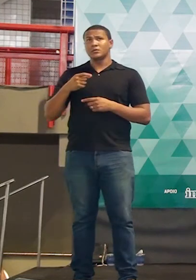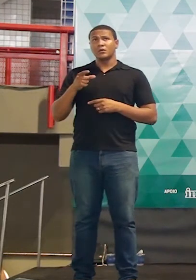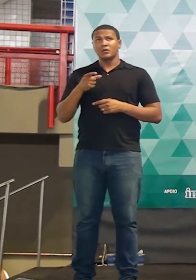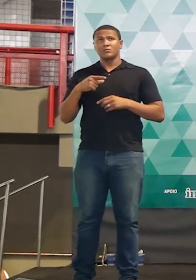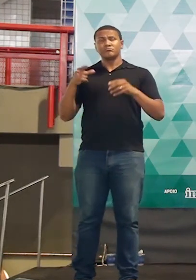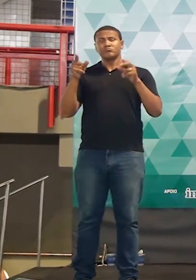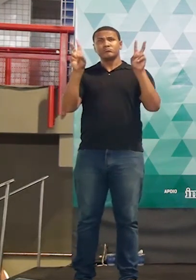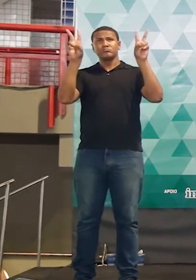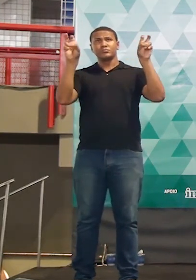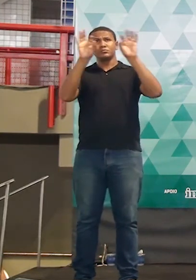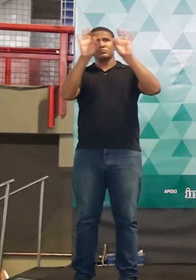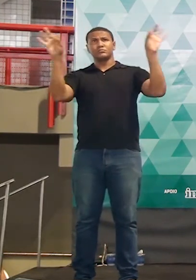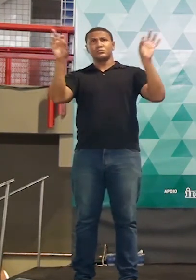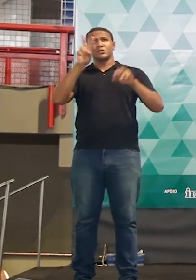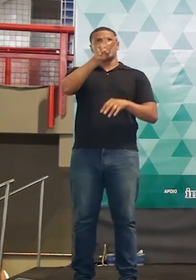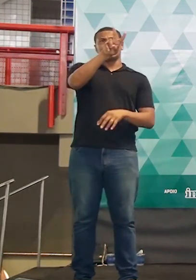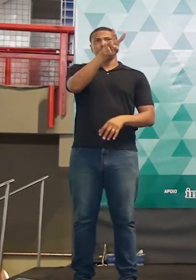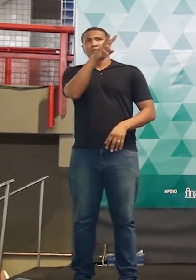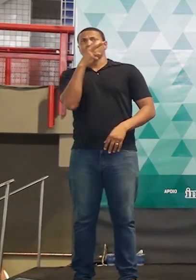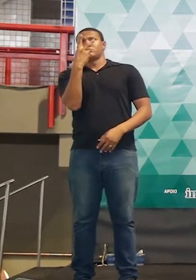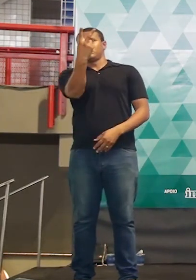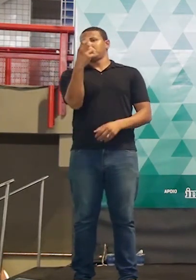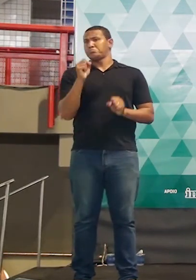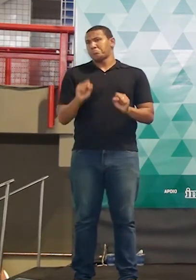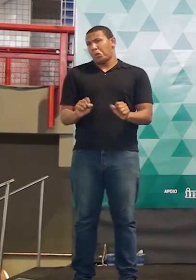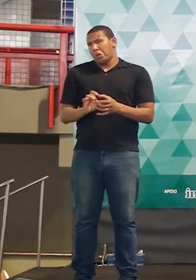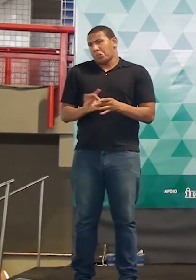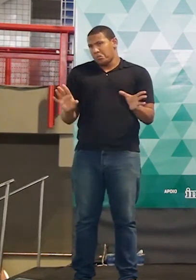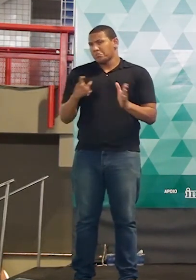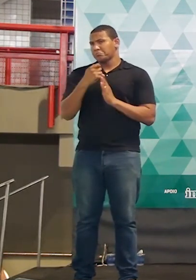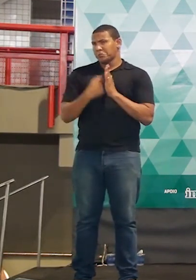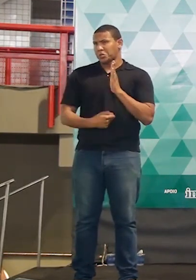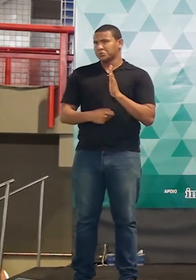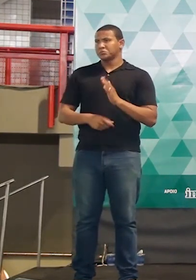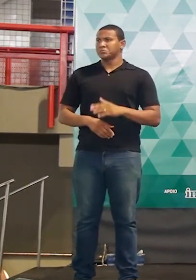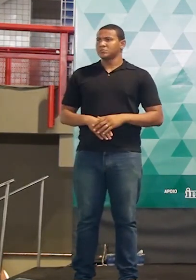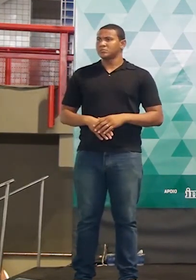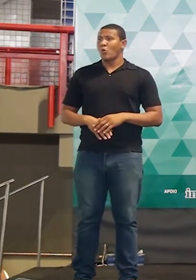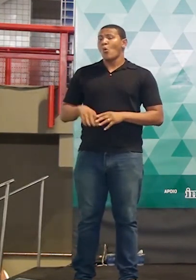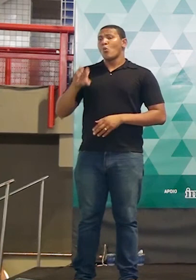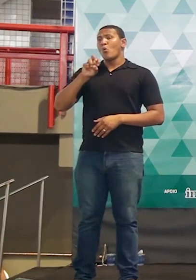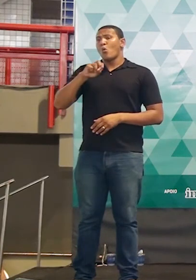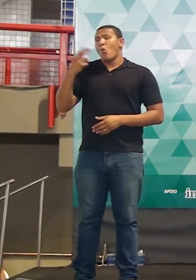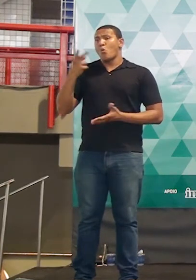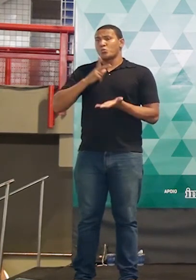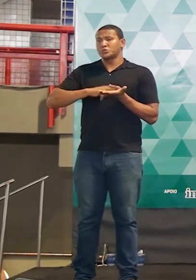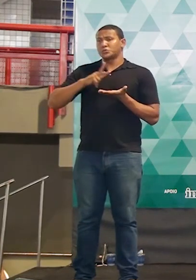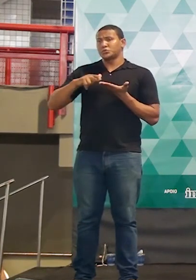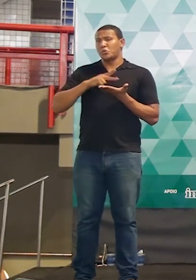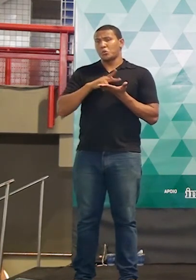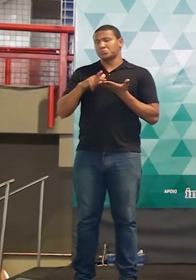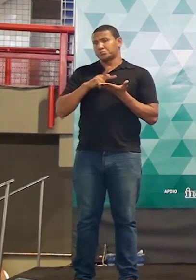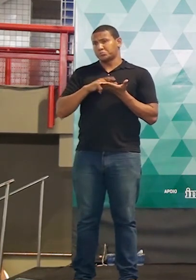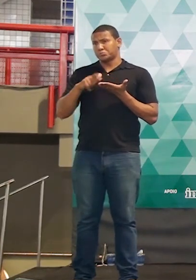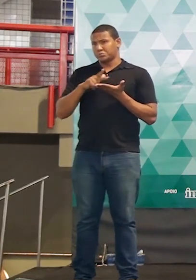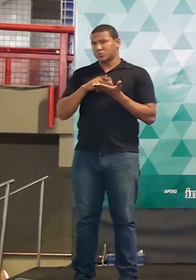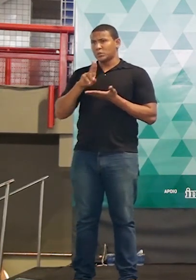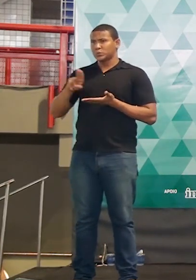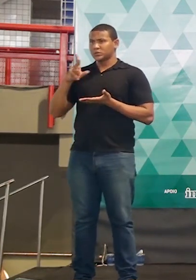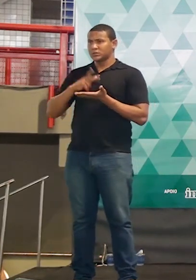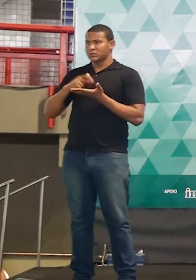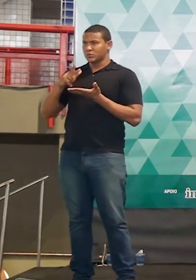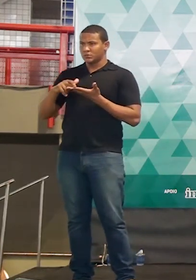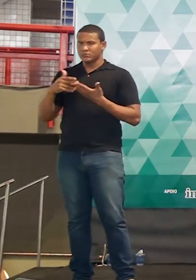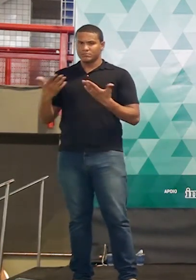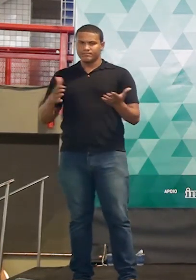da ordem, pegar a última e botar para ser a primeira do meu texto, ou dar sinônimos para elas, tá? O que